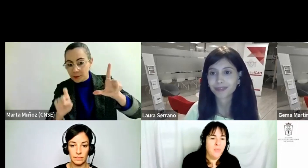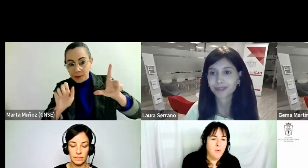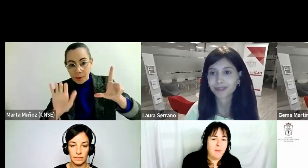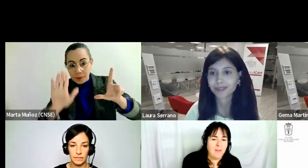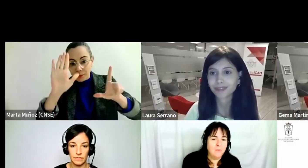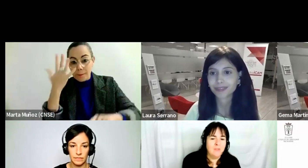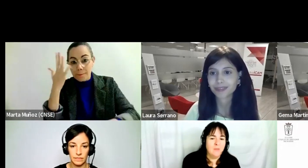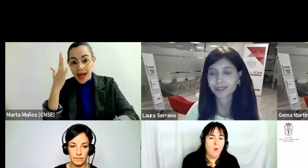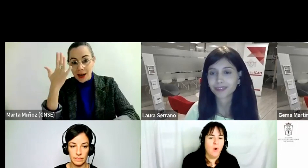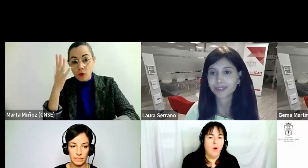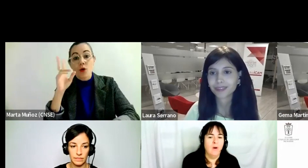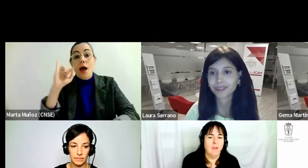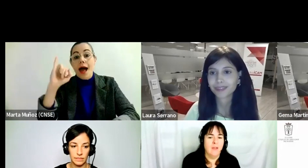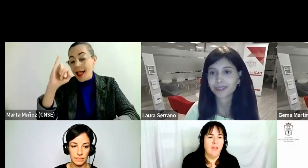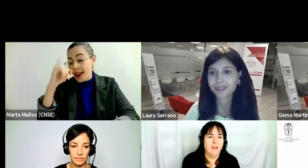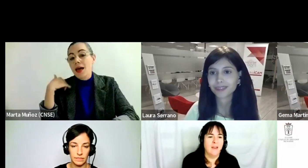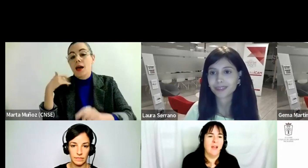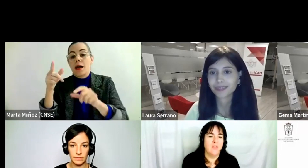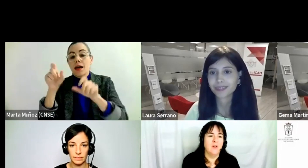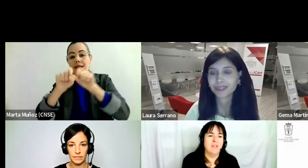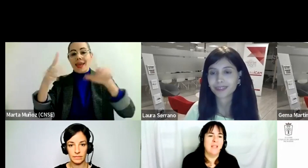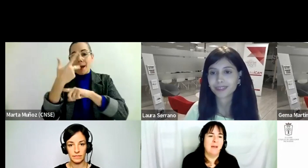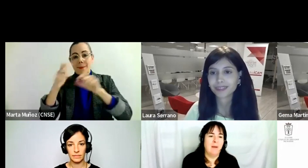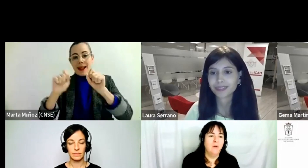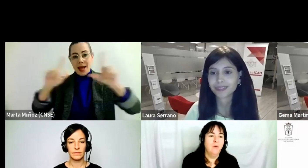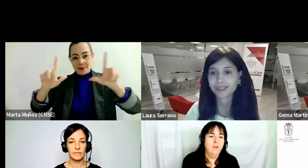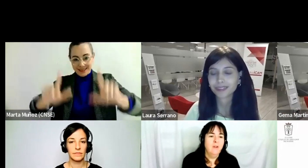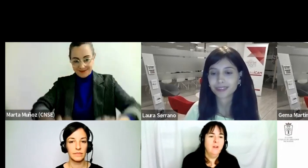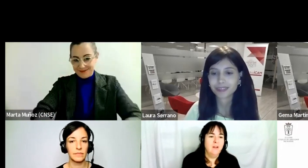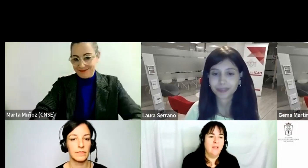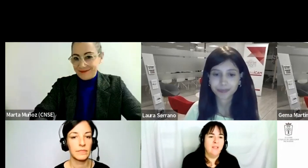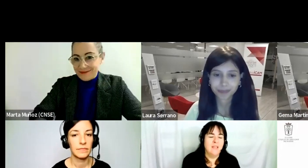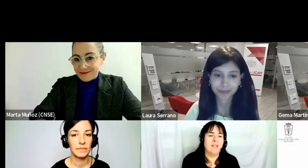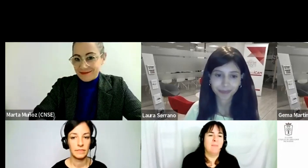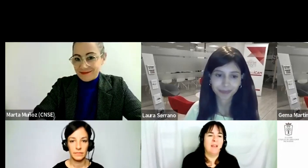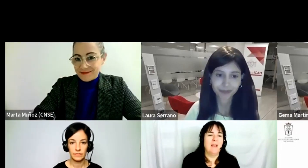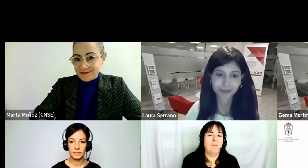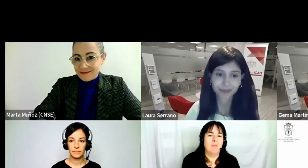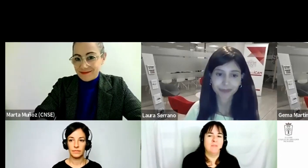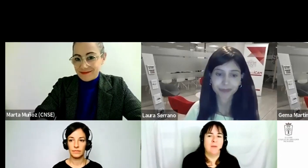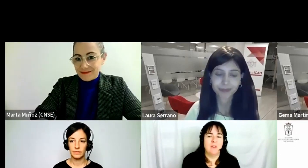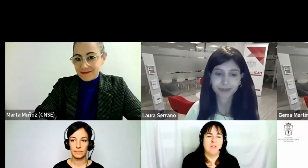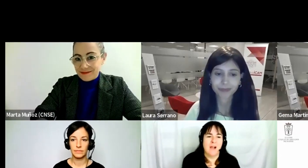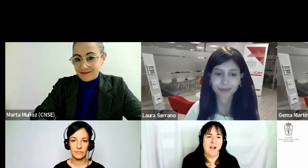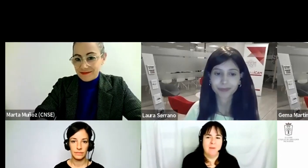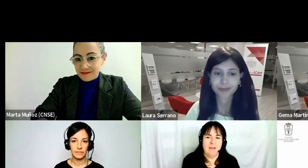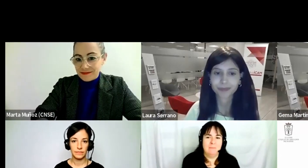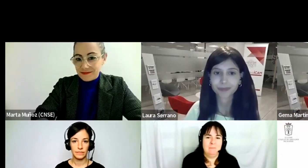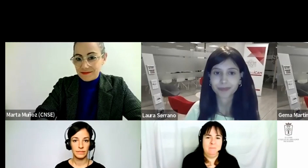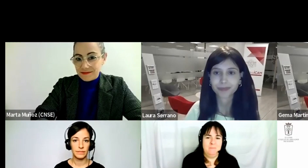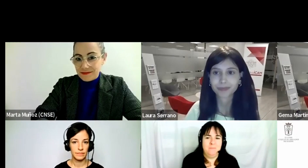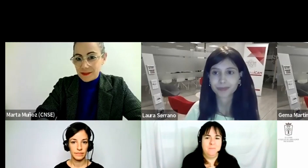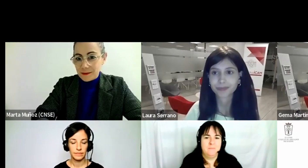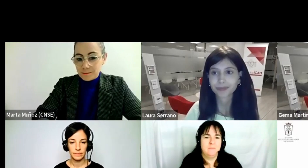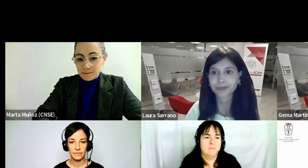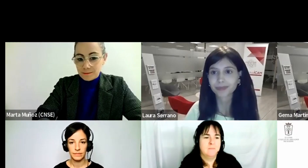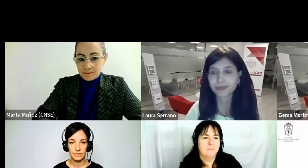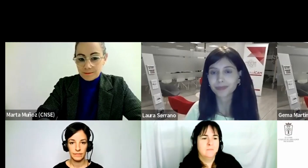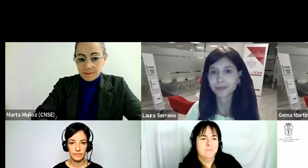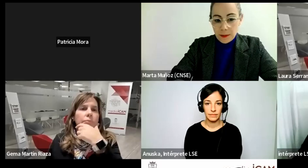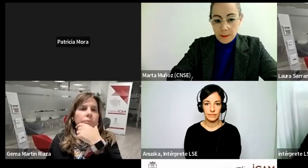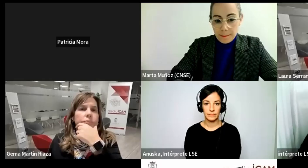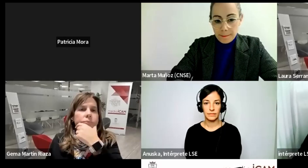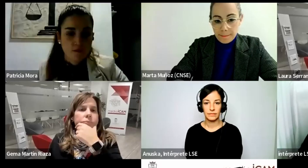en el Zoom hay un dibujo en reacciones de la mano y de esta manera podemos abriros la cámara.